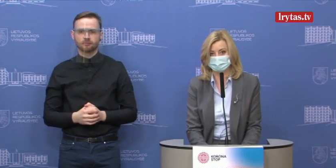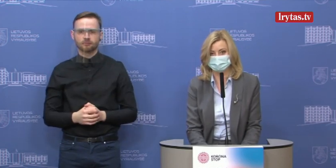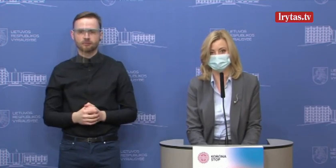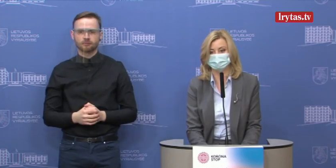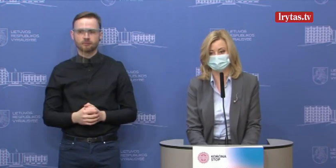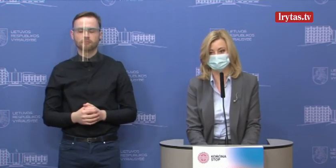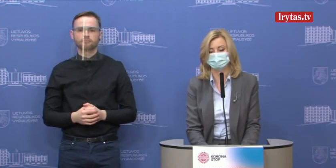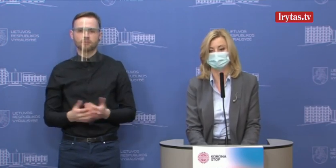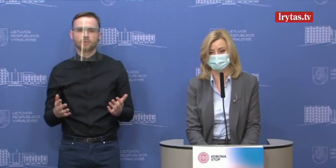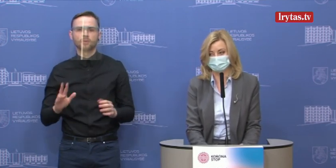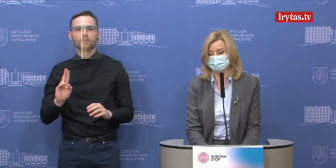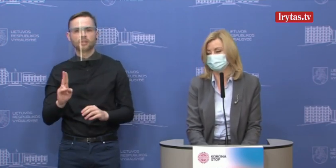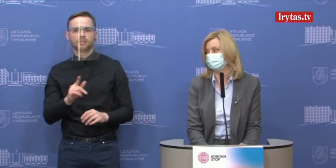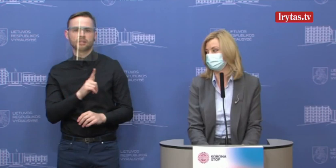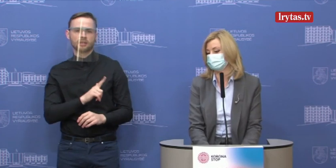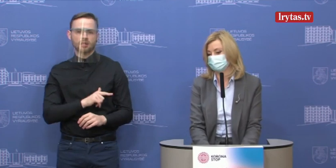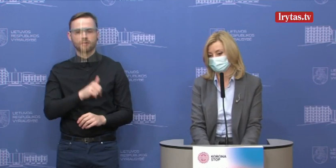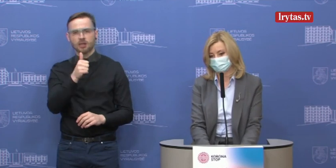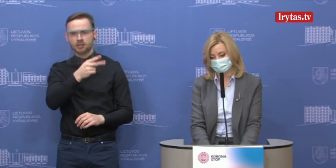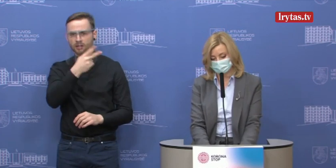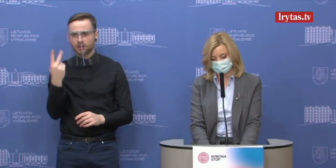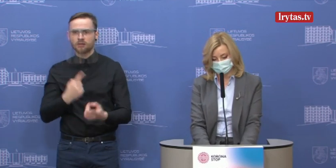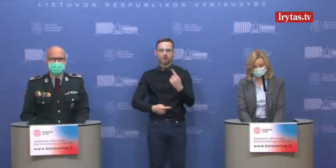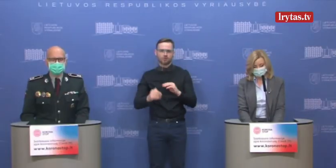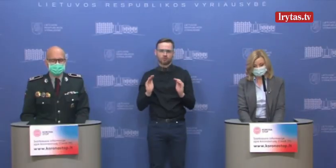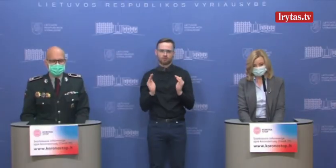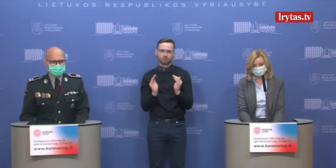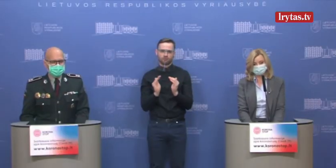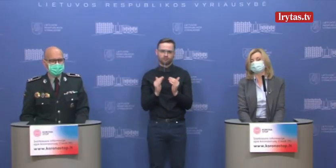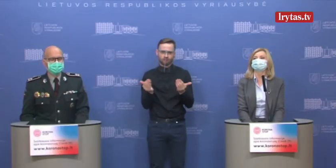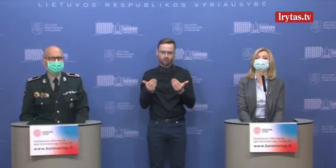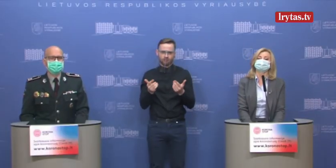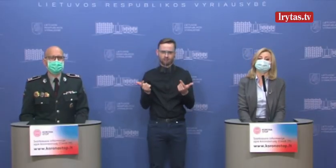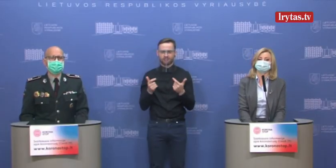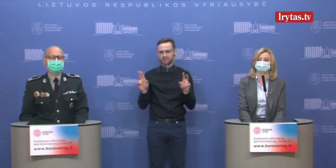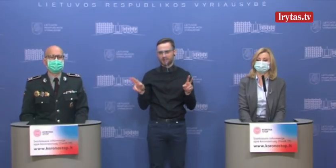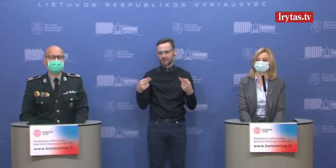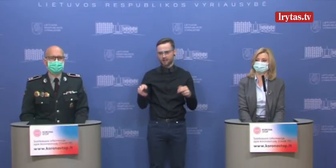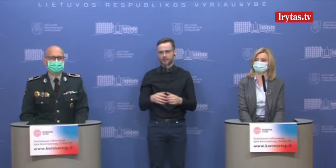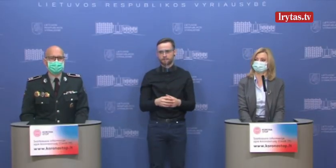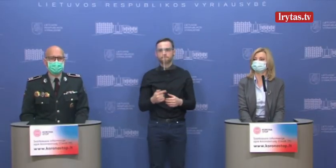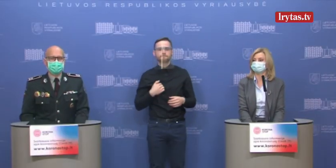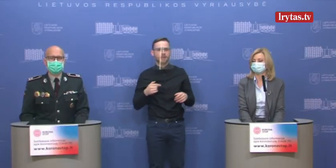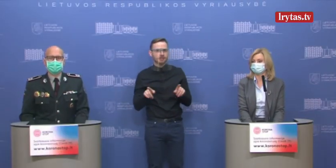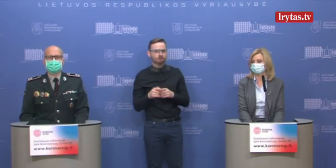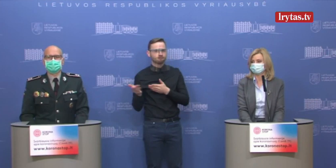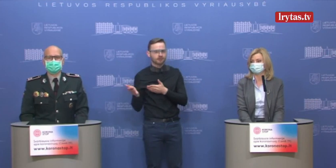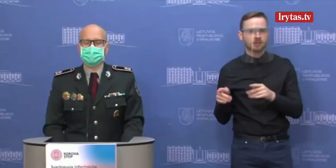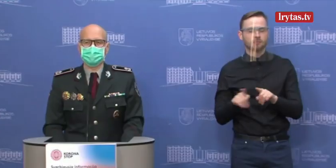tos izoliacijos jums nereikia. Aš irgi galbūt šiek tiek papildysiu,